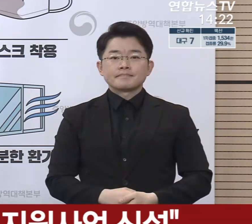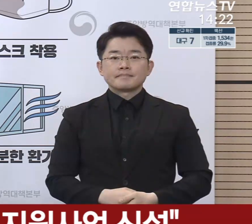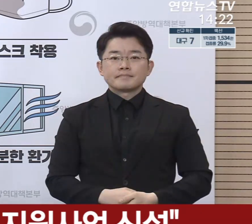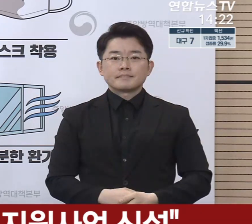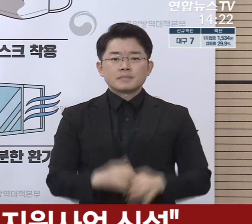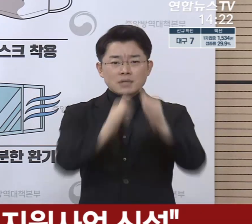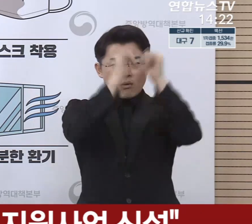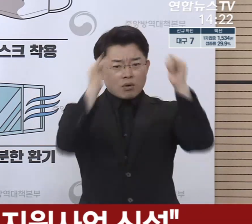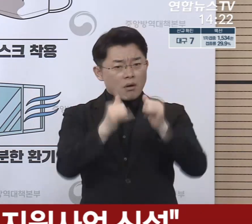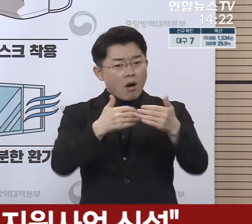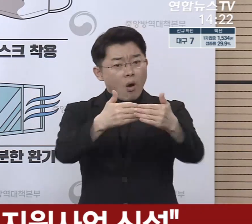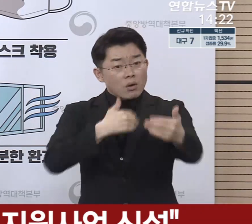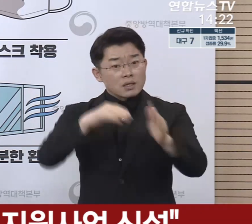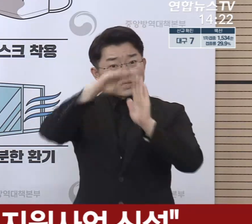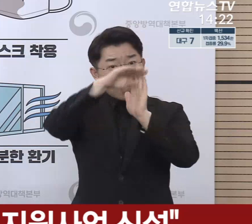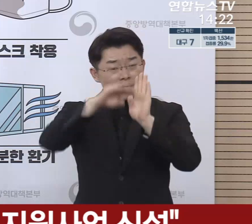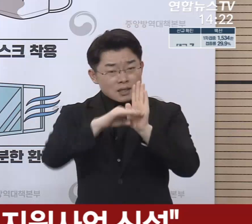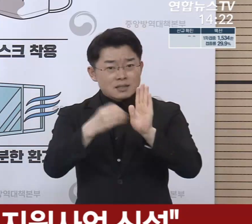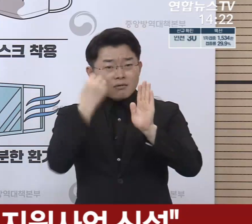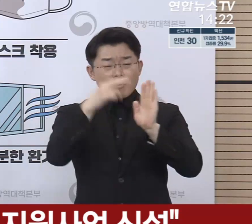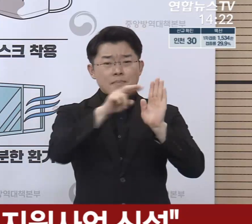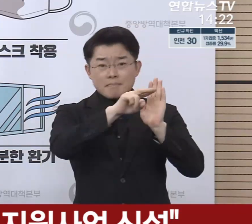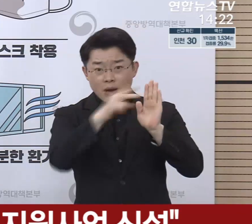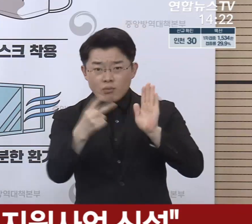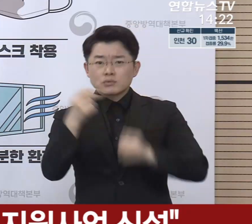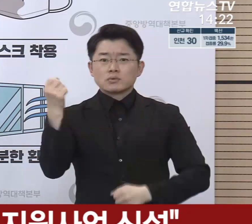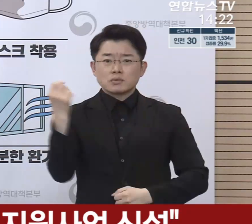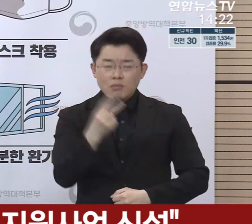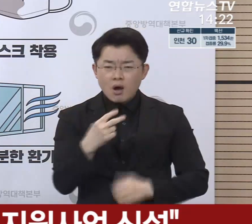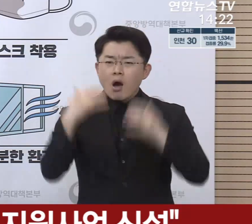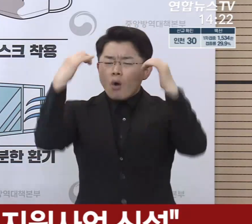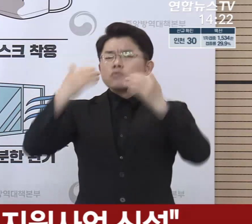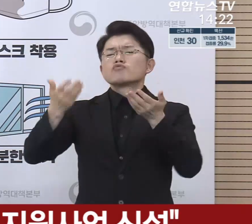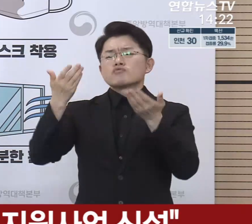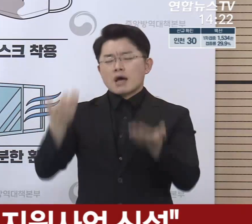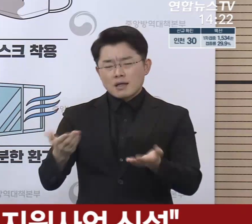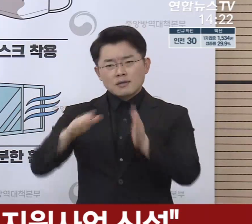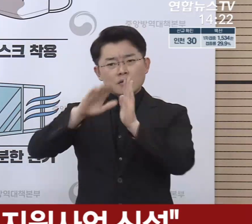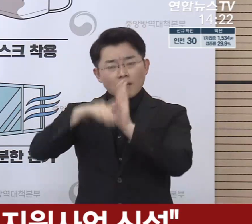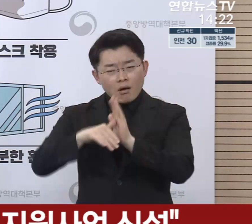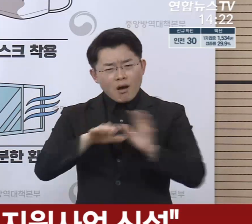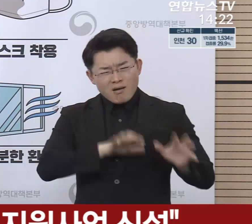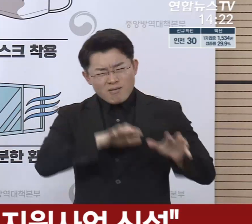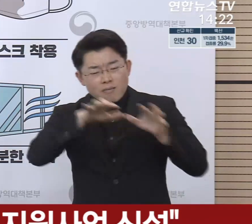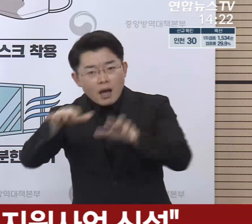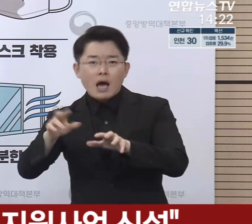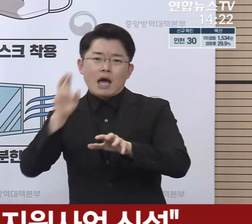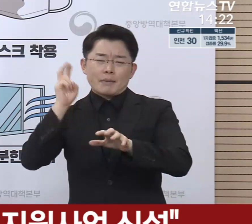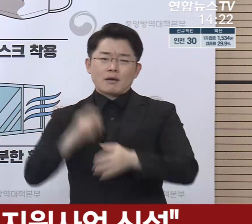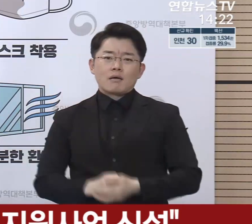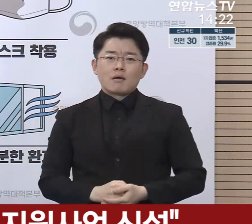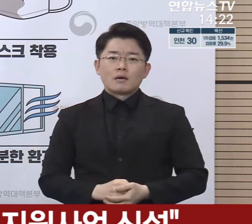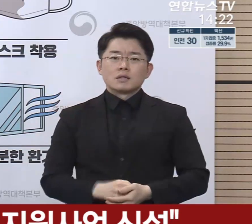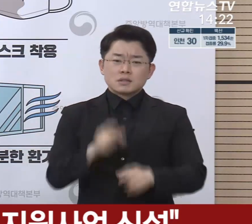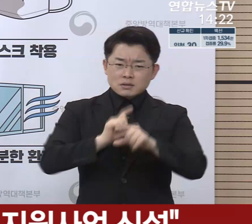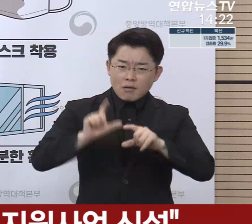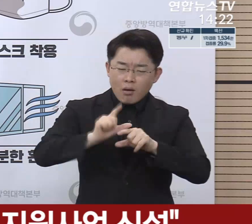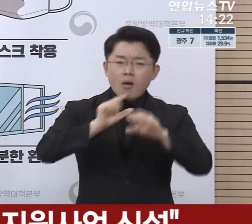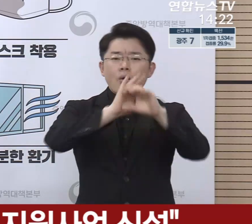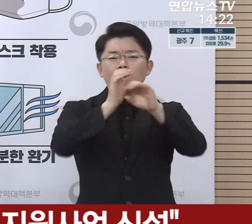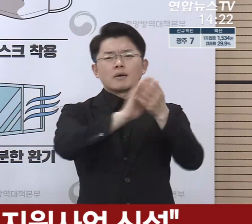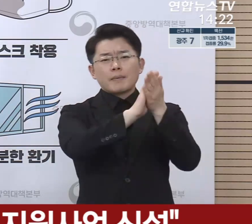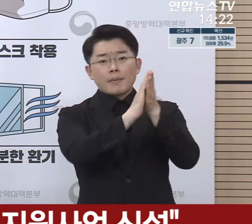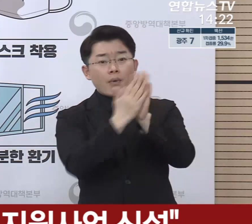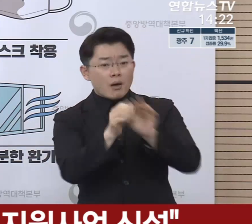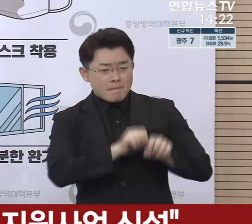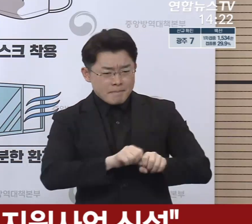중앙방역대책본부는 사회적 거리두기 개편 그리고 방학, 여름 휴가에 따라 이동량이 증가하고 또한 변이 바이러스 확산 추이를